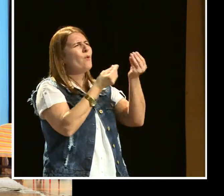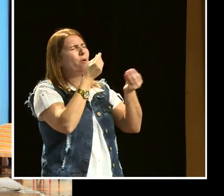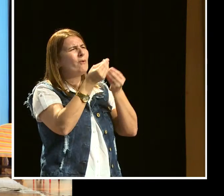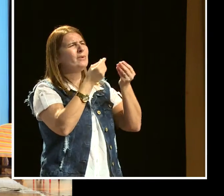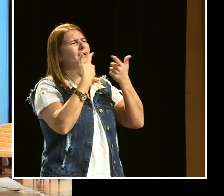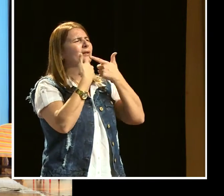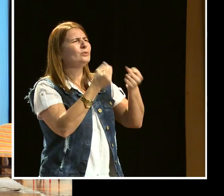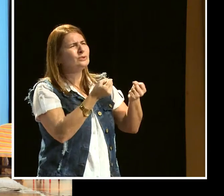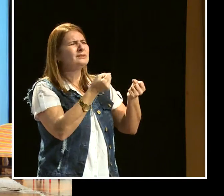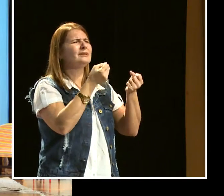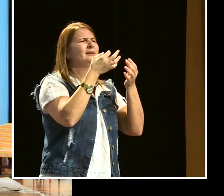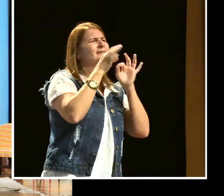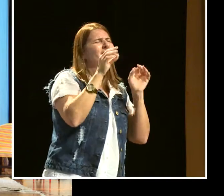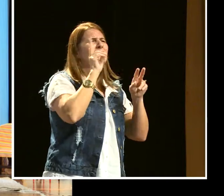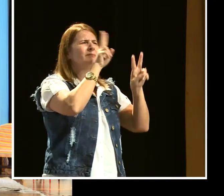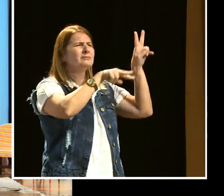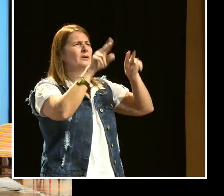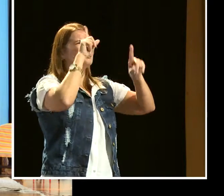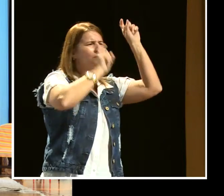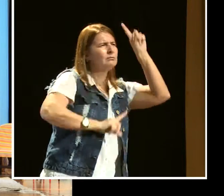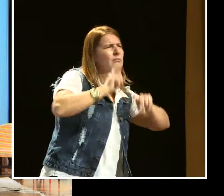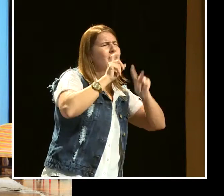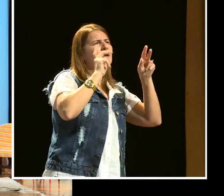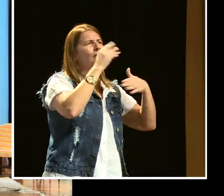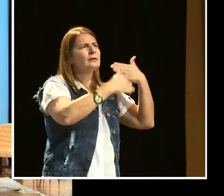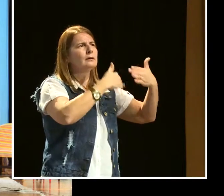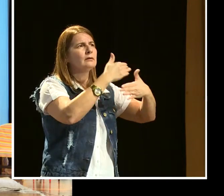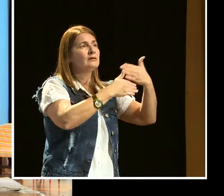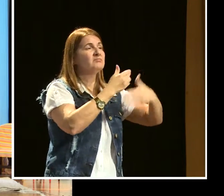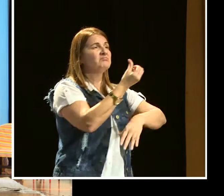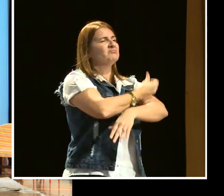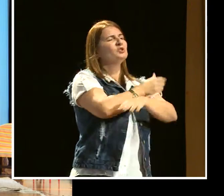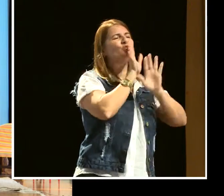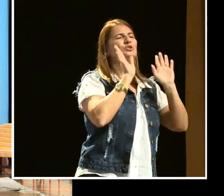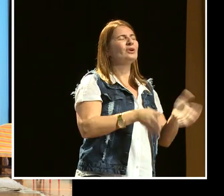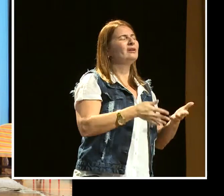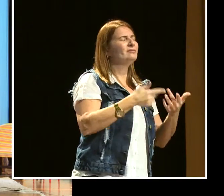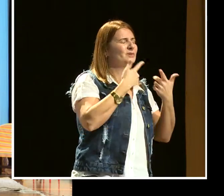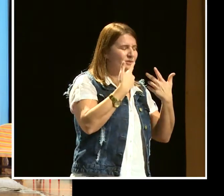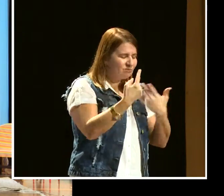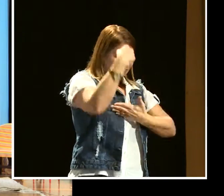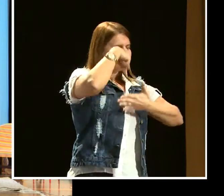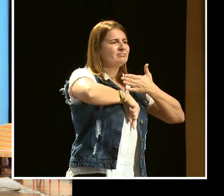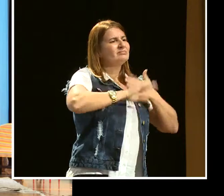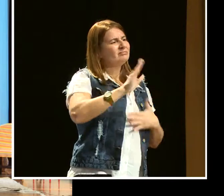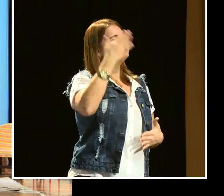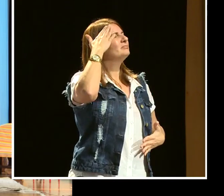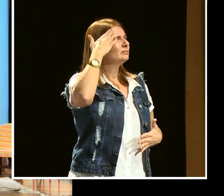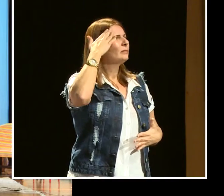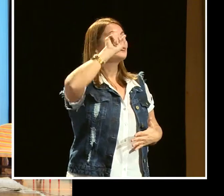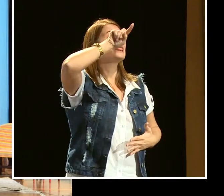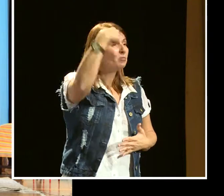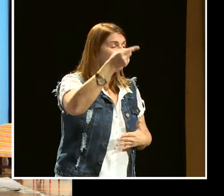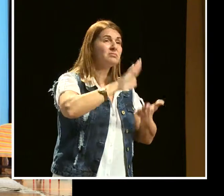o ideal é que seja a partir do 6º ano, porque a gente sabe que, antes disso, a criança está num processo linguístico, ela está